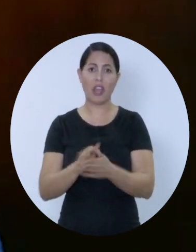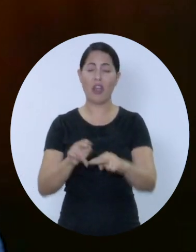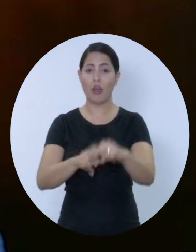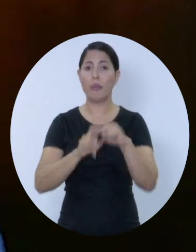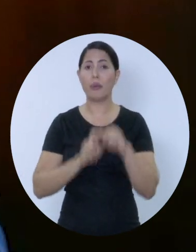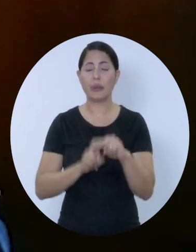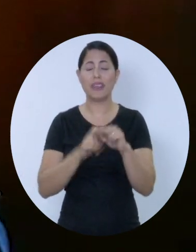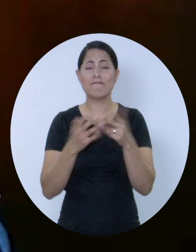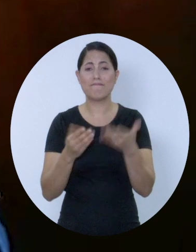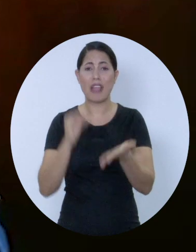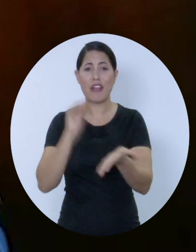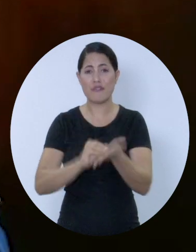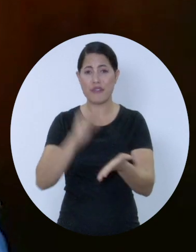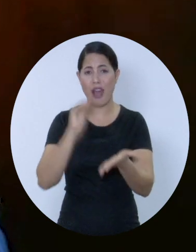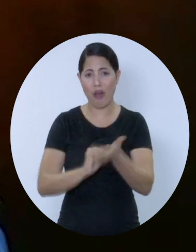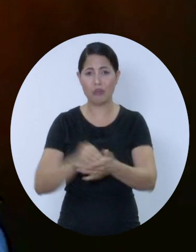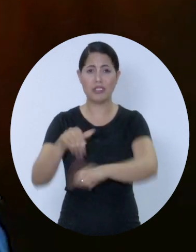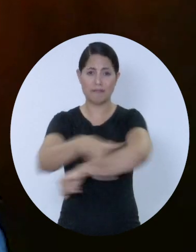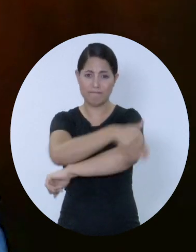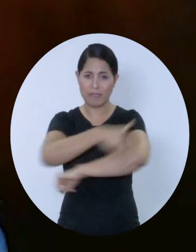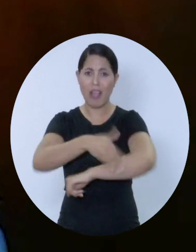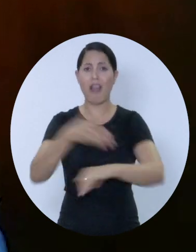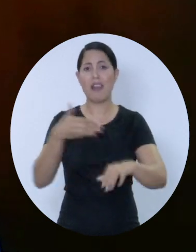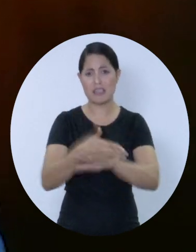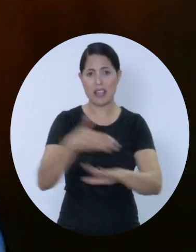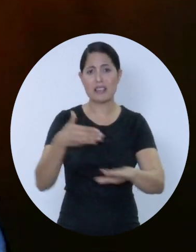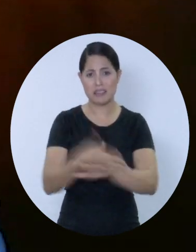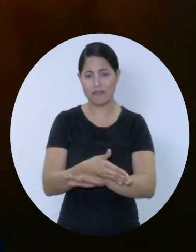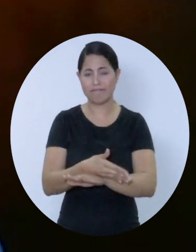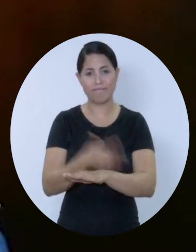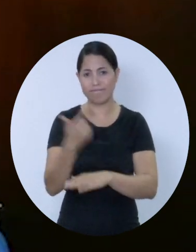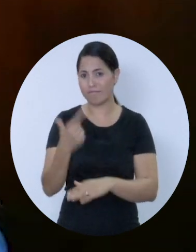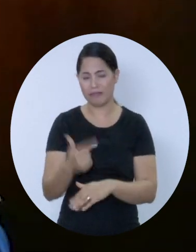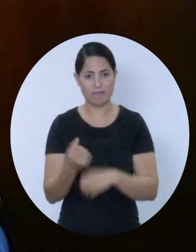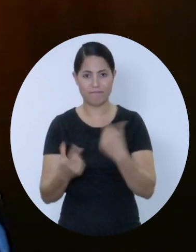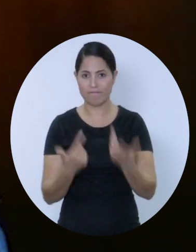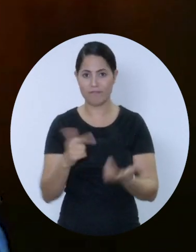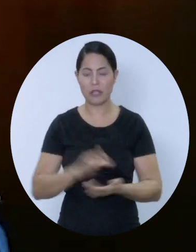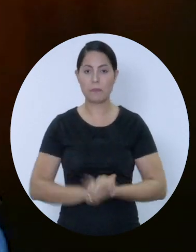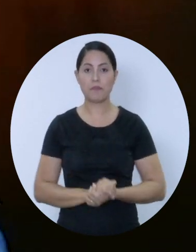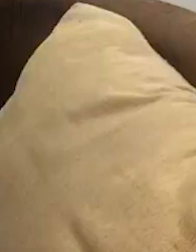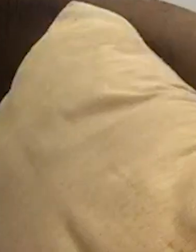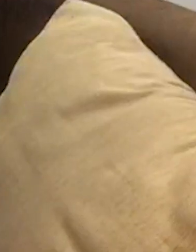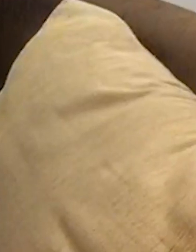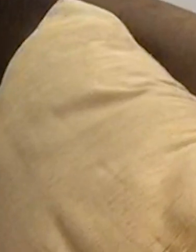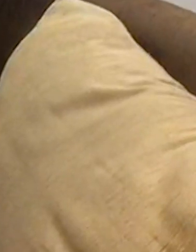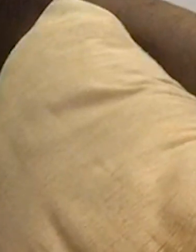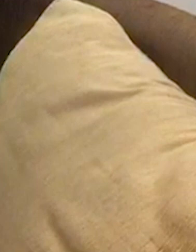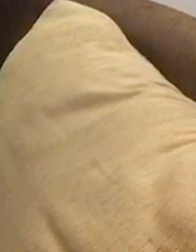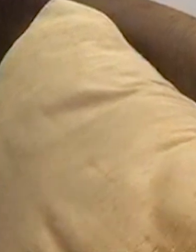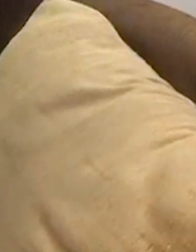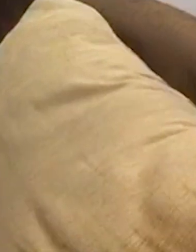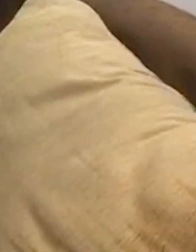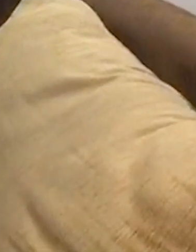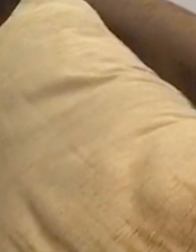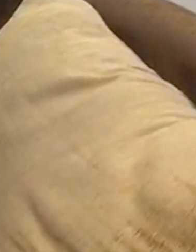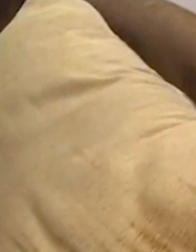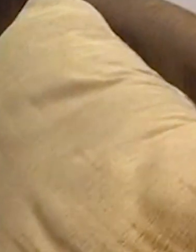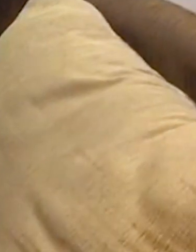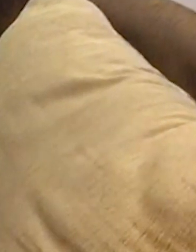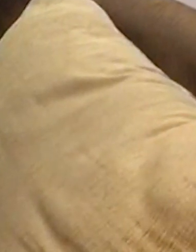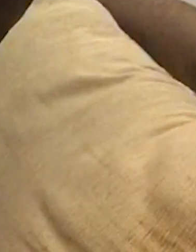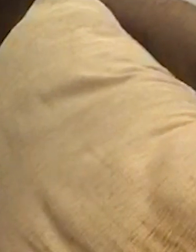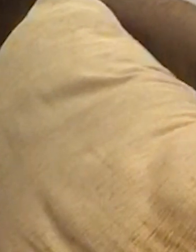rua, porque não são todas as esquinas que tem rampa para cadeirante. Oi, sou Priscila,